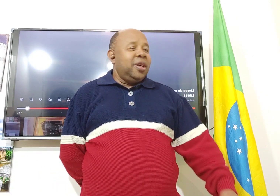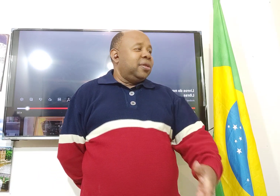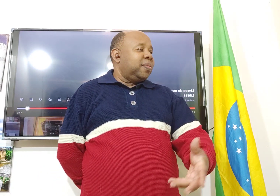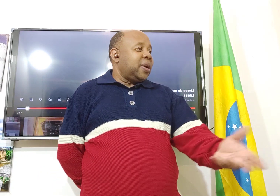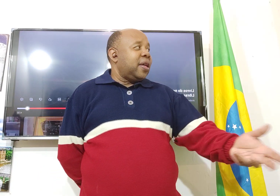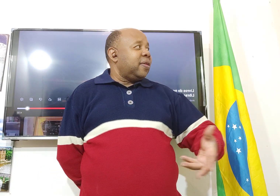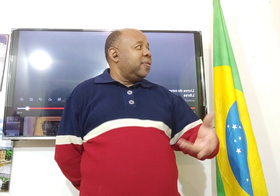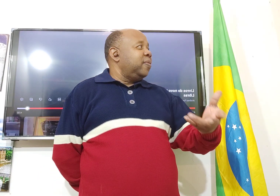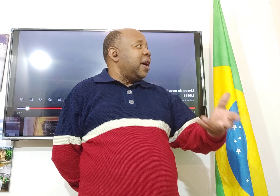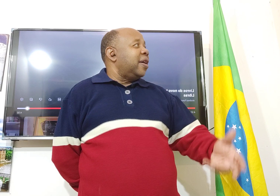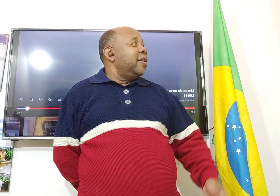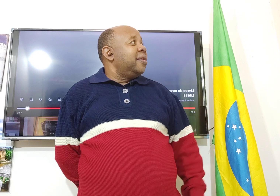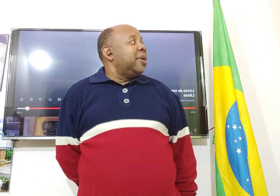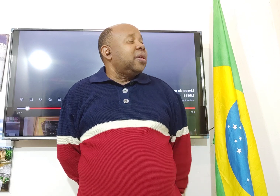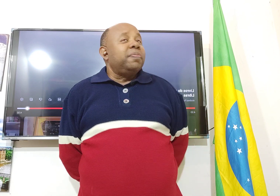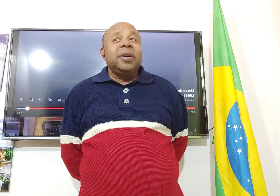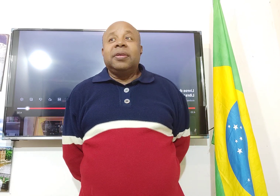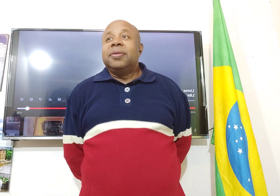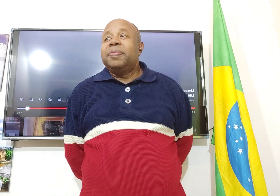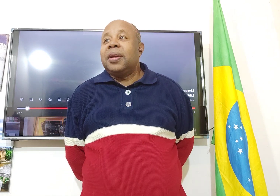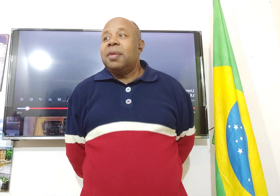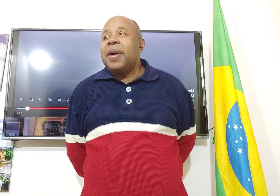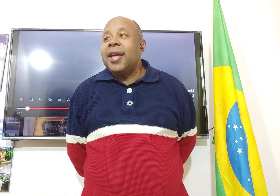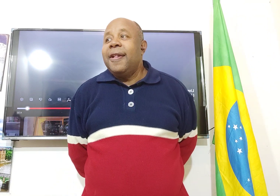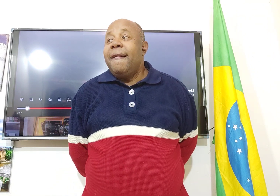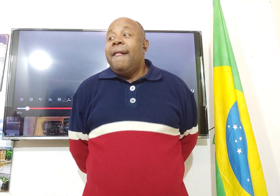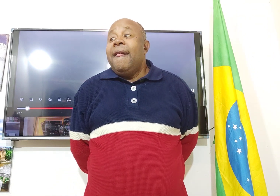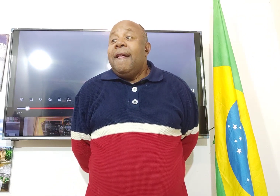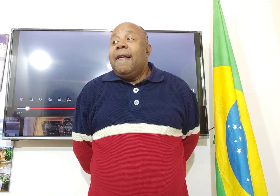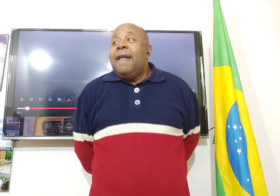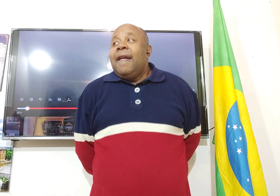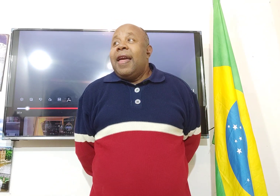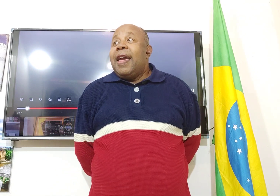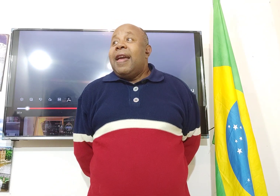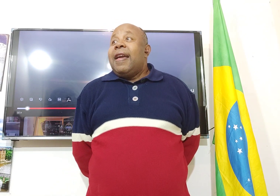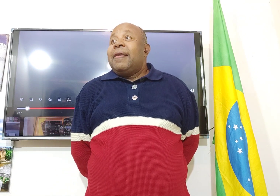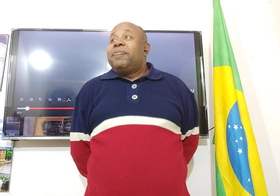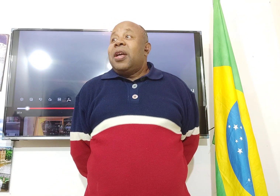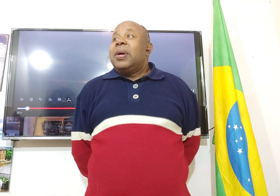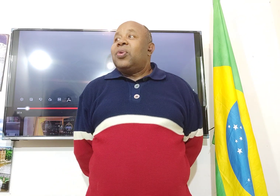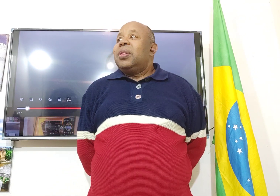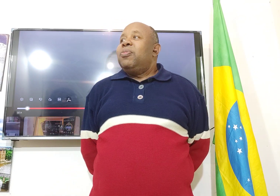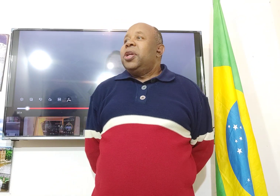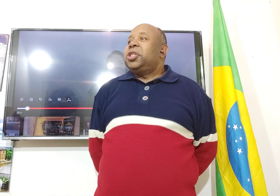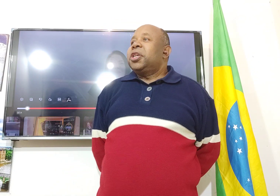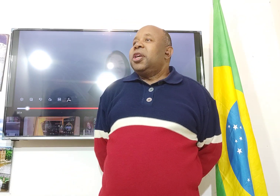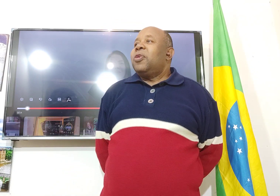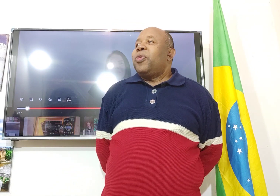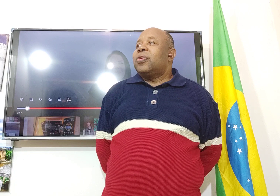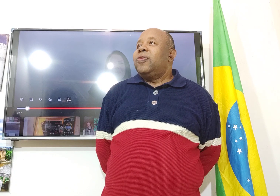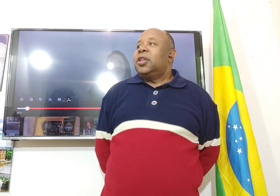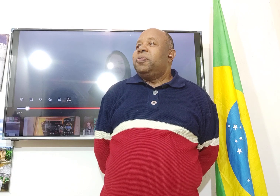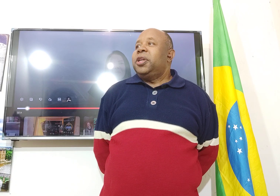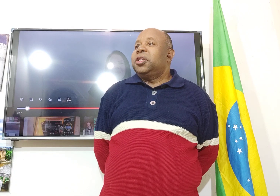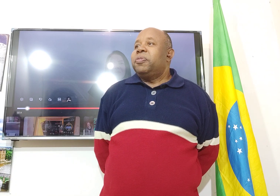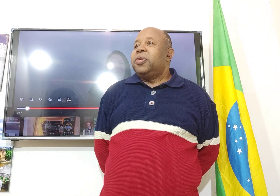brinde. Cara. Vamos lá, participar aí. Tem umas coisas bonitinhas aqui que eu posso ver de brinde